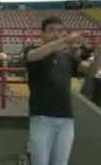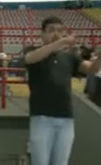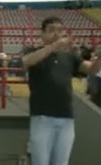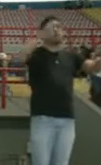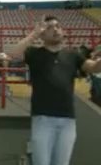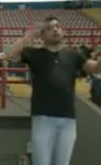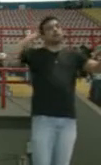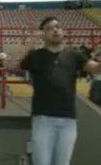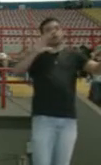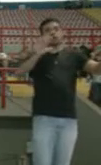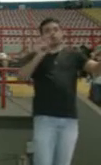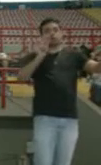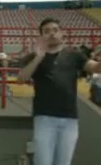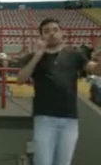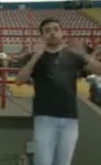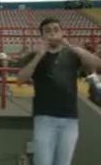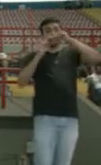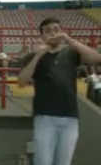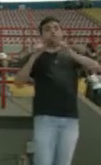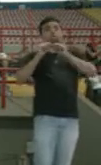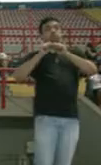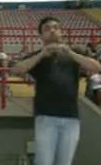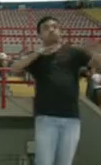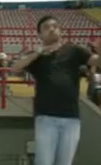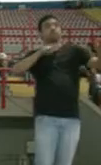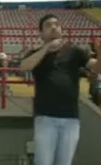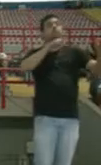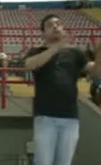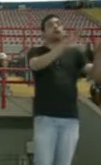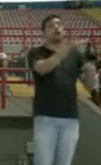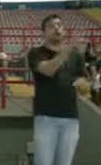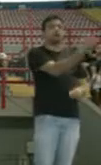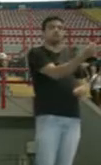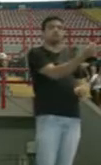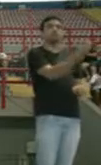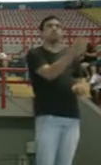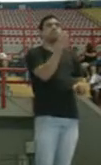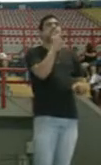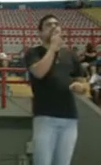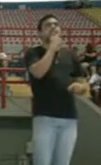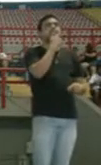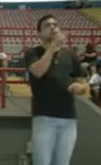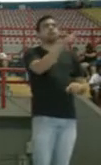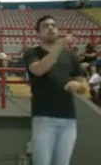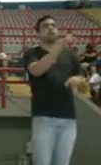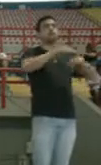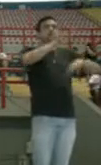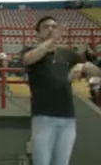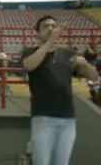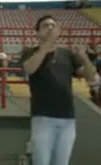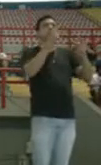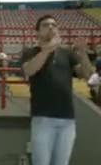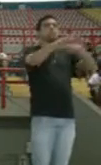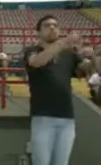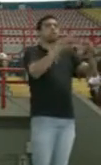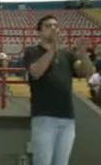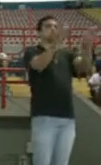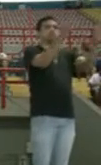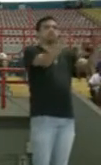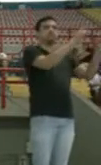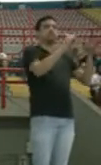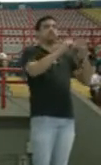do calvinismo, tá? Eles acabam adotando uma Inglaterra muito mais comercial,